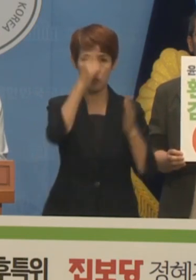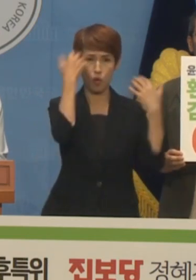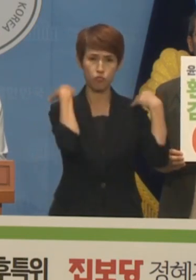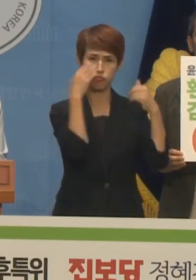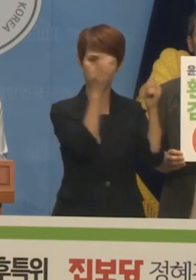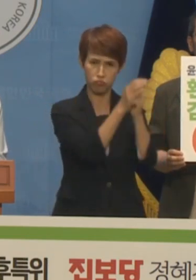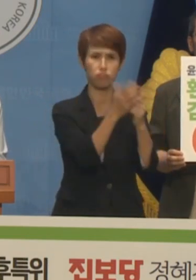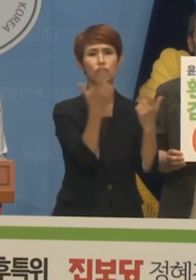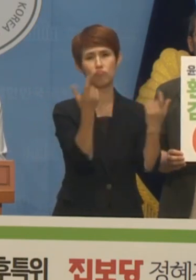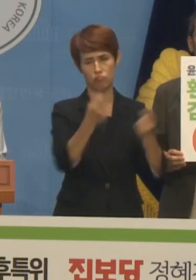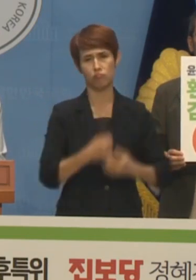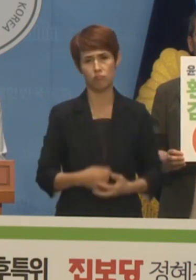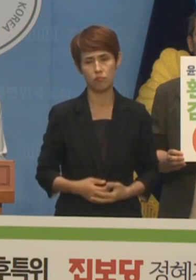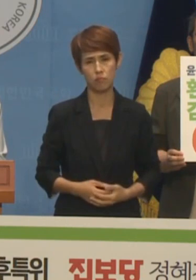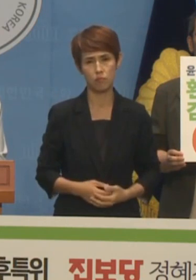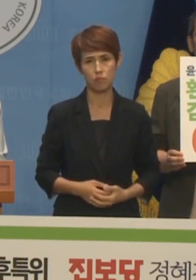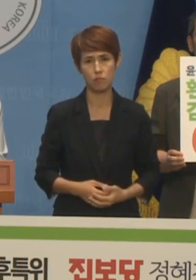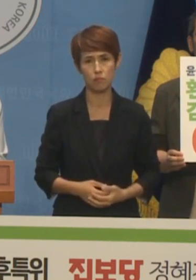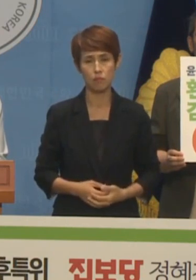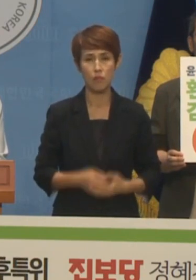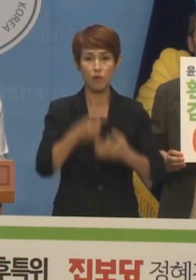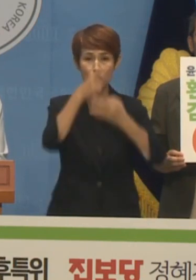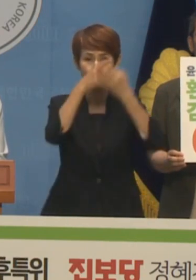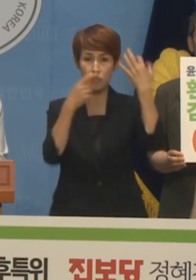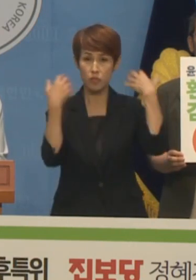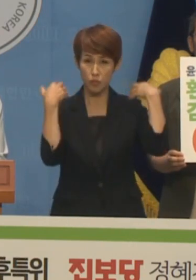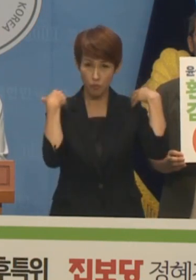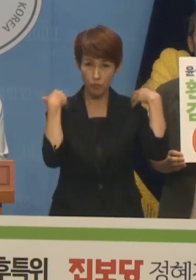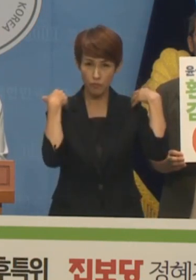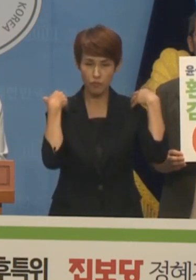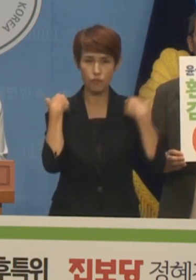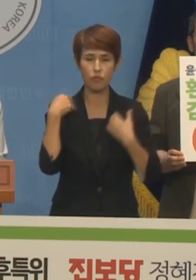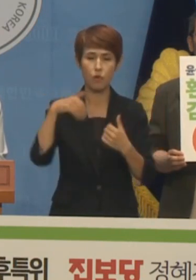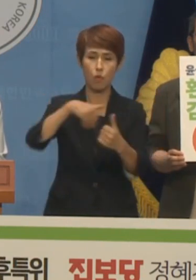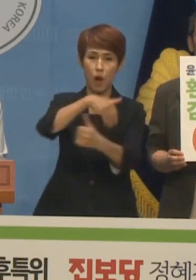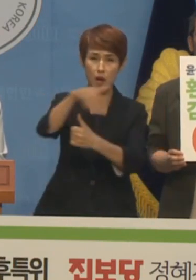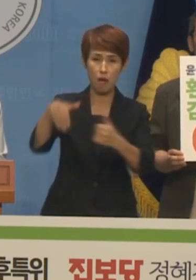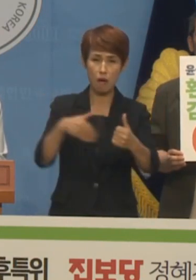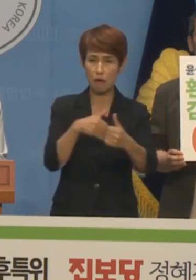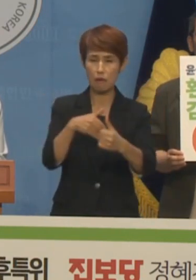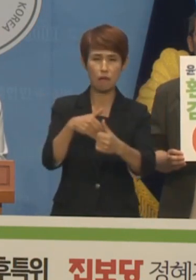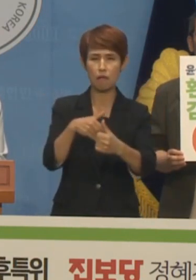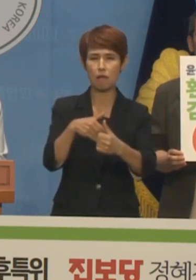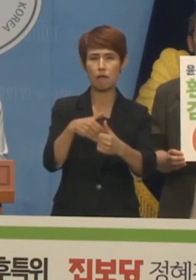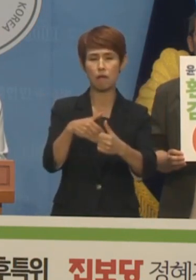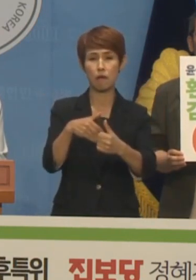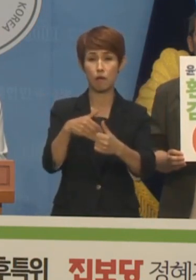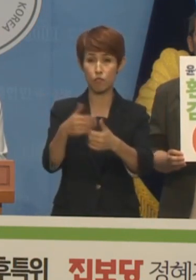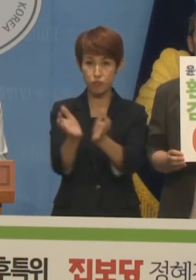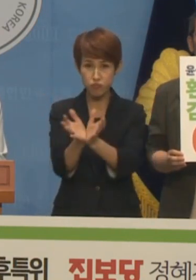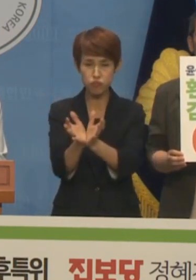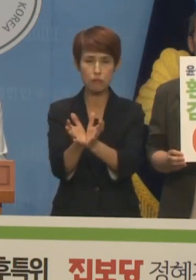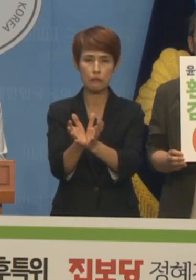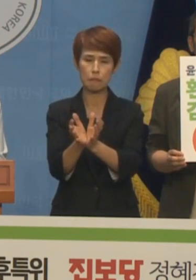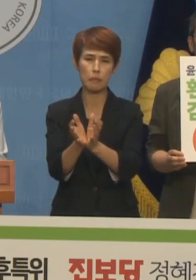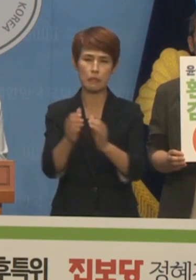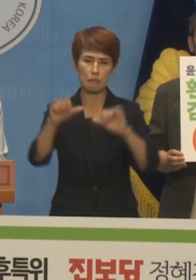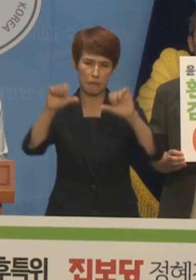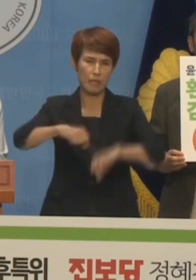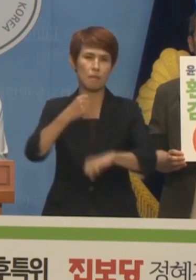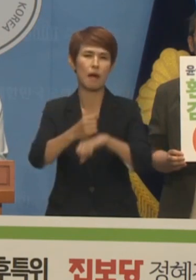책임져야 합니다. 그러나 윤석열 정부는 환경부를 환경 파괴부로 전락시키며 케이블카